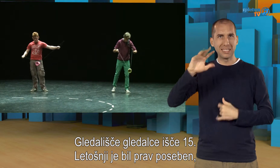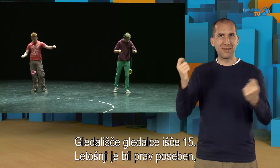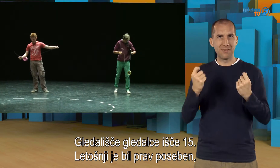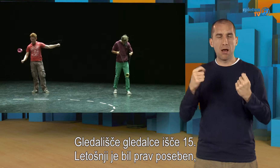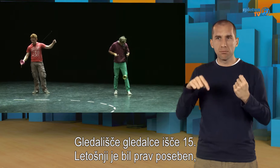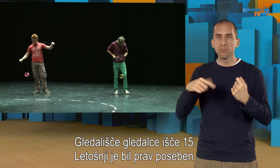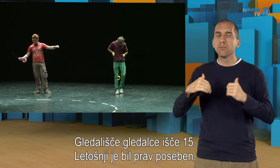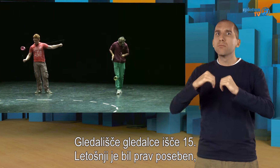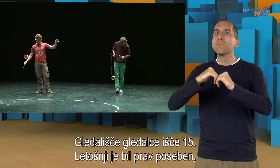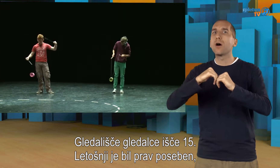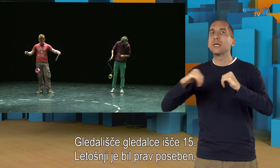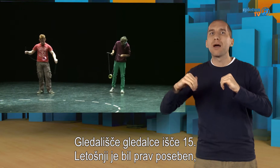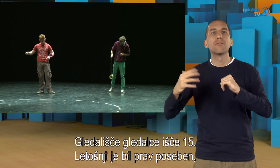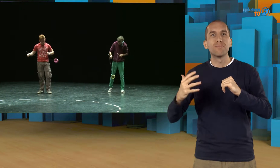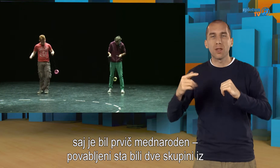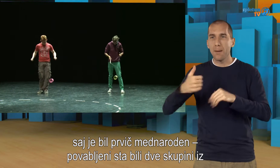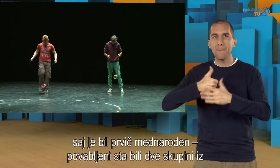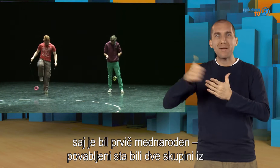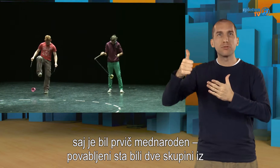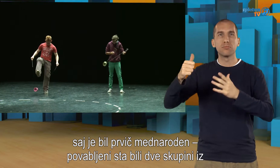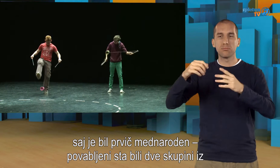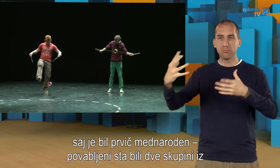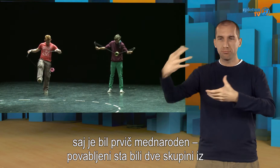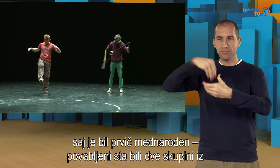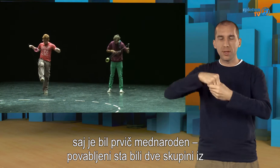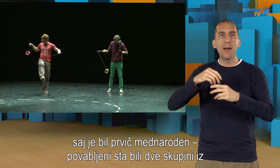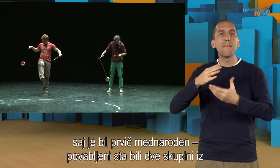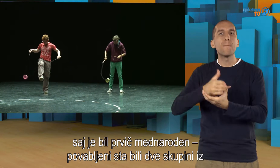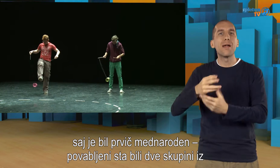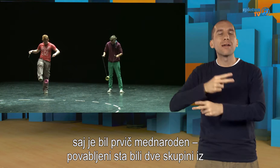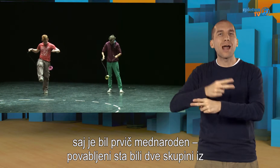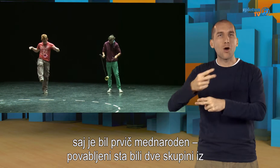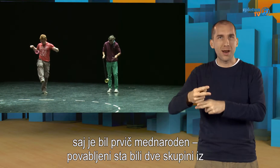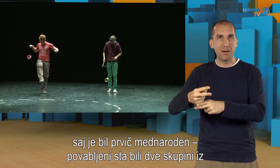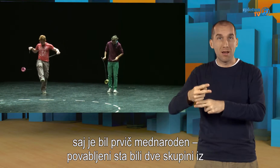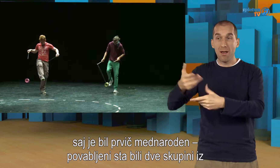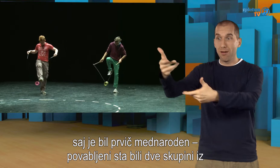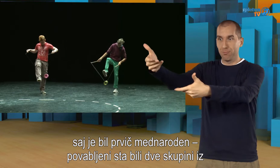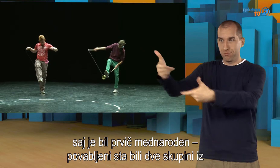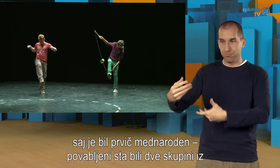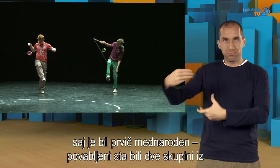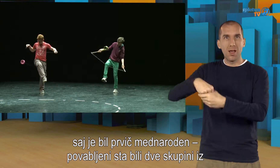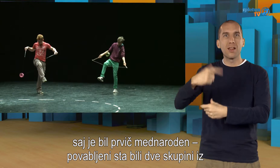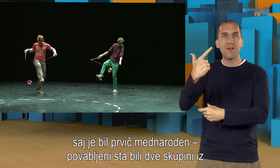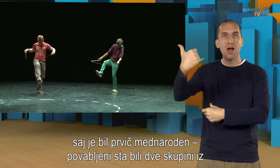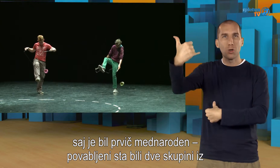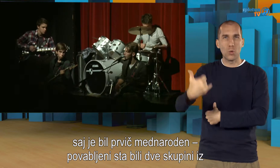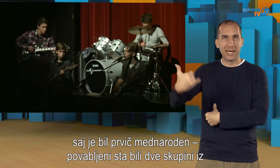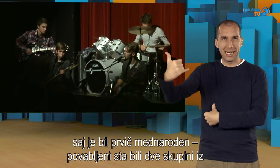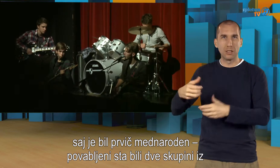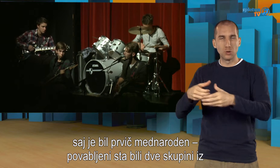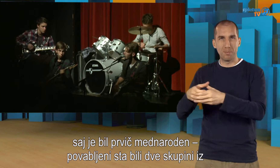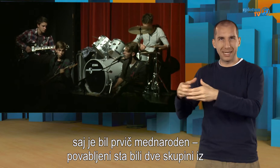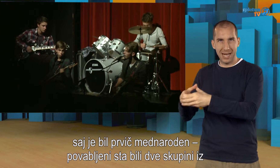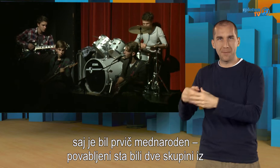Letošnji je bil prav poseben, saj je bil prvič mednaroden. Povabljeni sta bili dve skupini iz tujine, in sicer gledališka